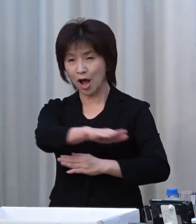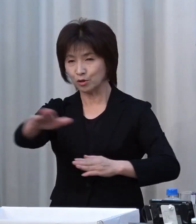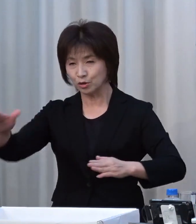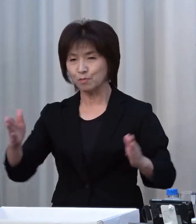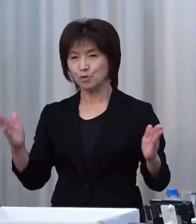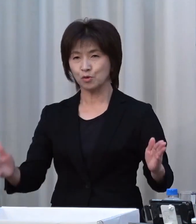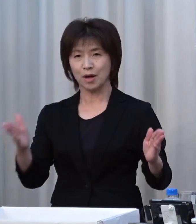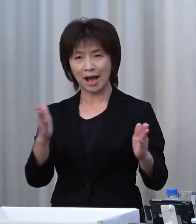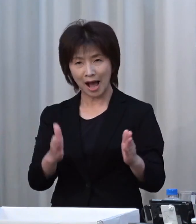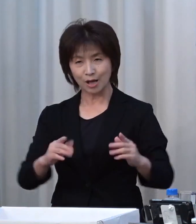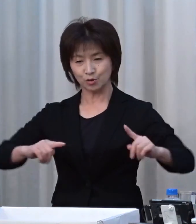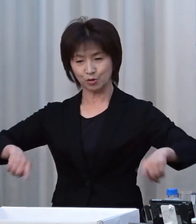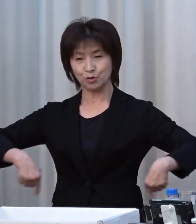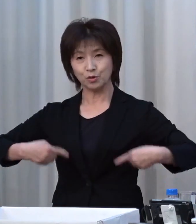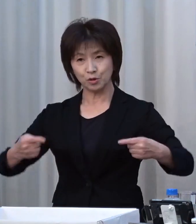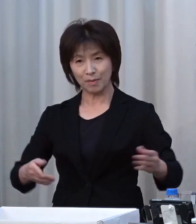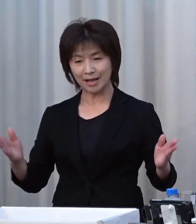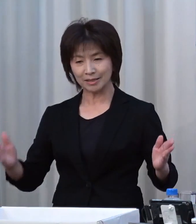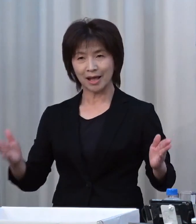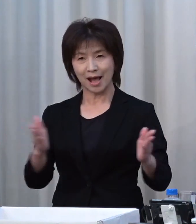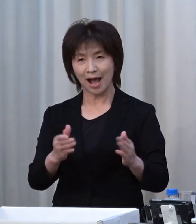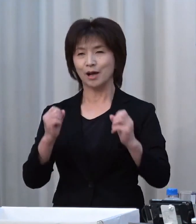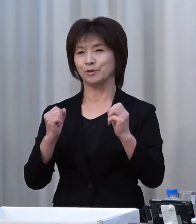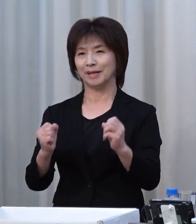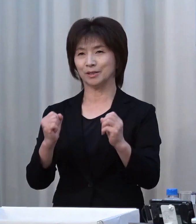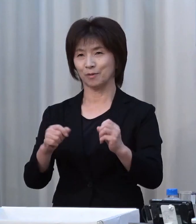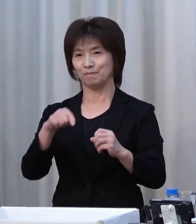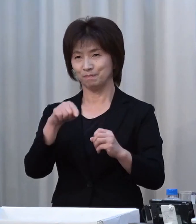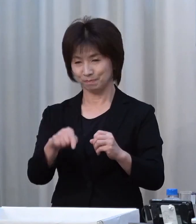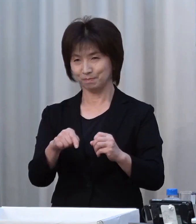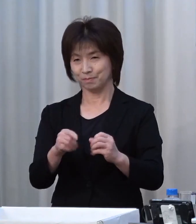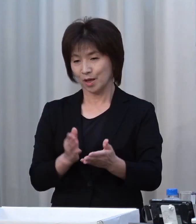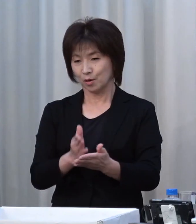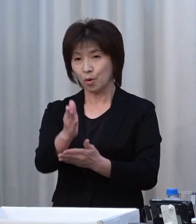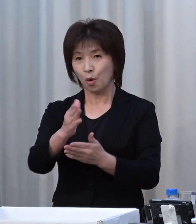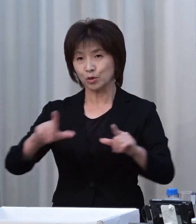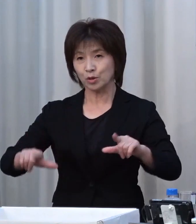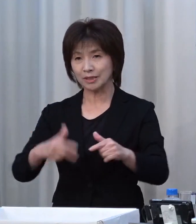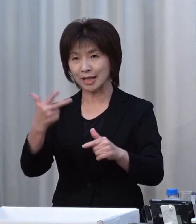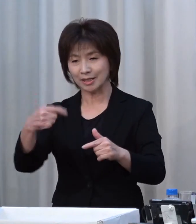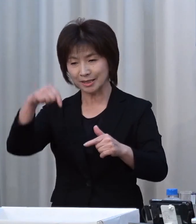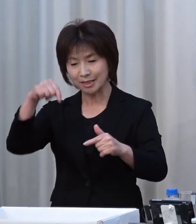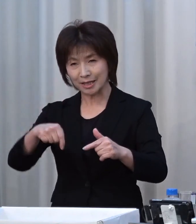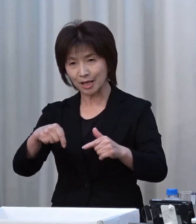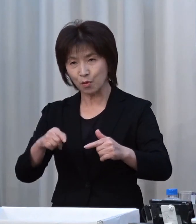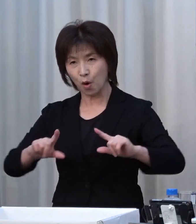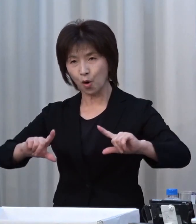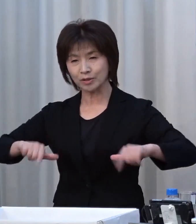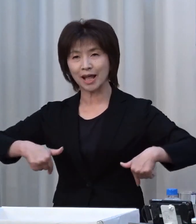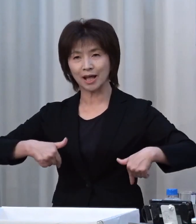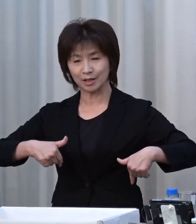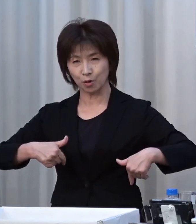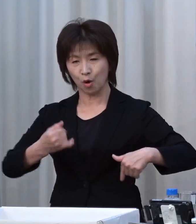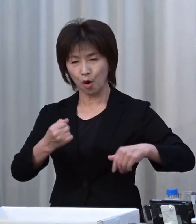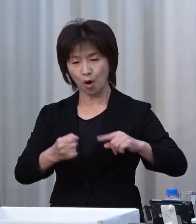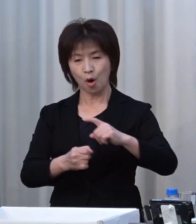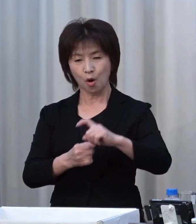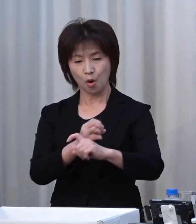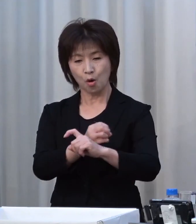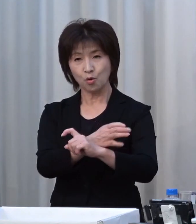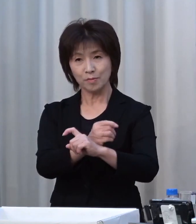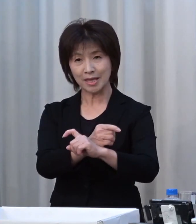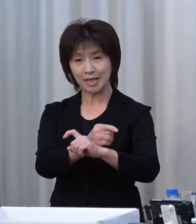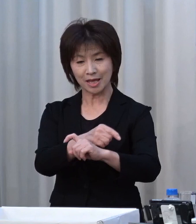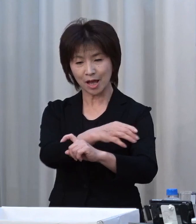ラソン、そして車椅子ハーフマラソンでございます。コースは木更津市内をスタートし、海ほたるを折り